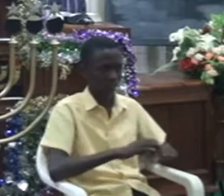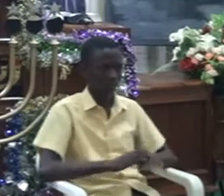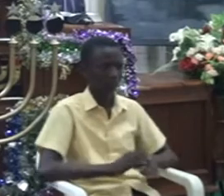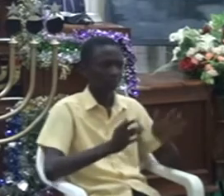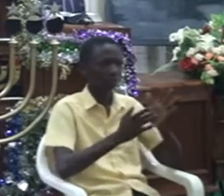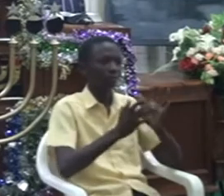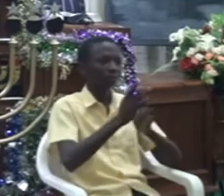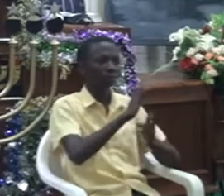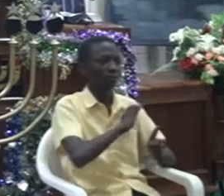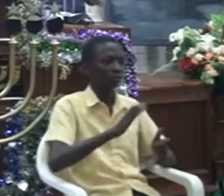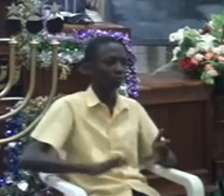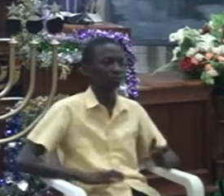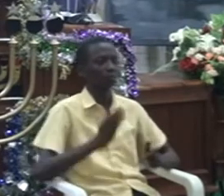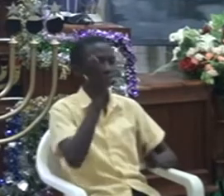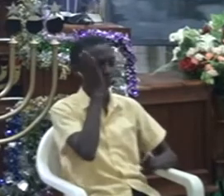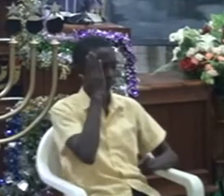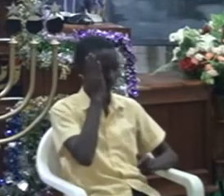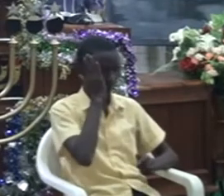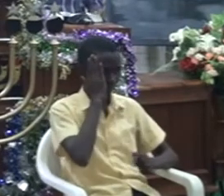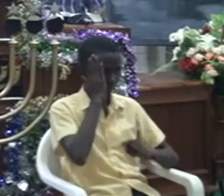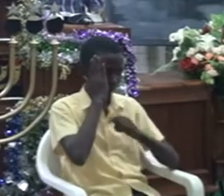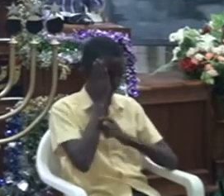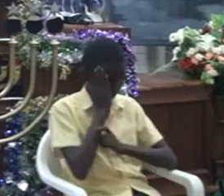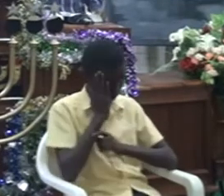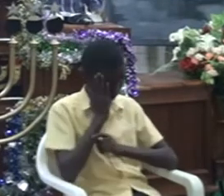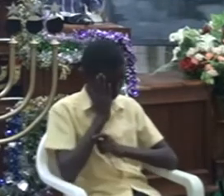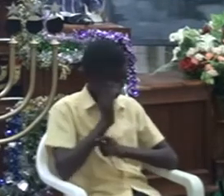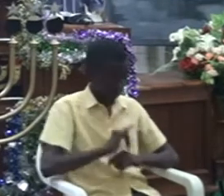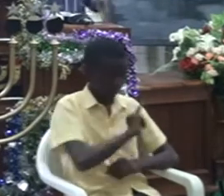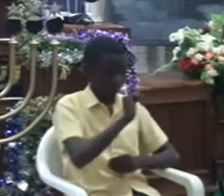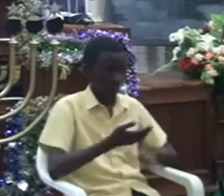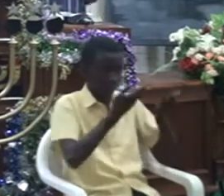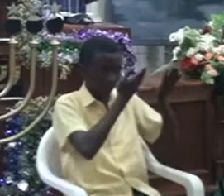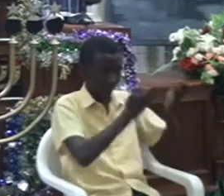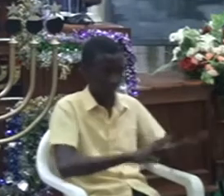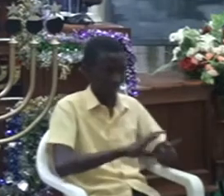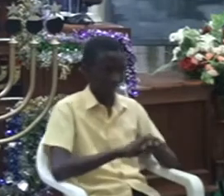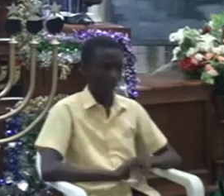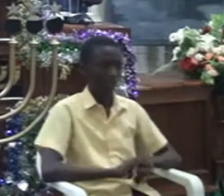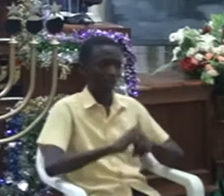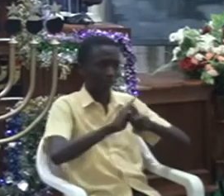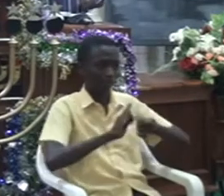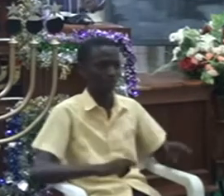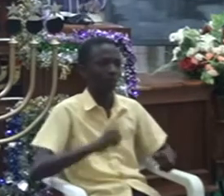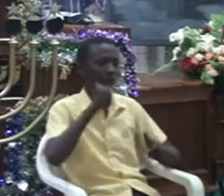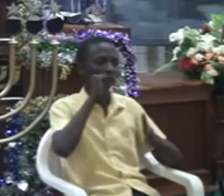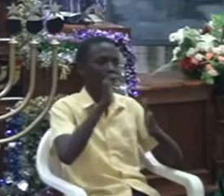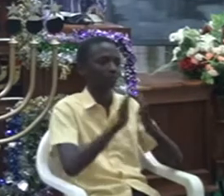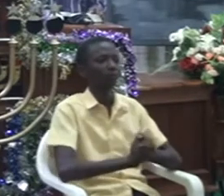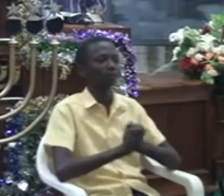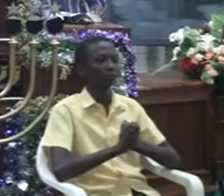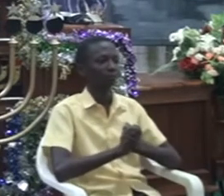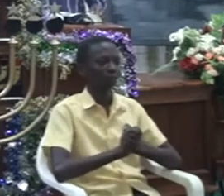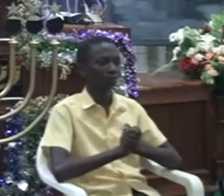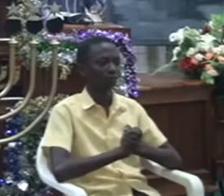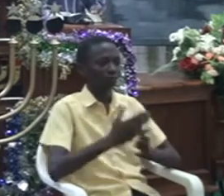anakufa. Jésus-Christ savait. Yesu Kristo alikuwa anajua. Je meurs. Mimi nakufa. Mais l'épouse. Lakini bibi harusi.